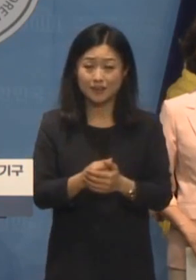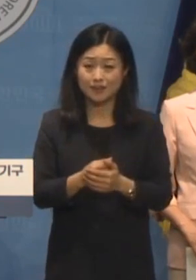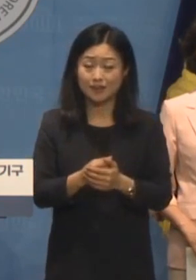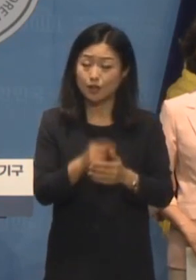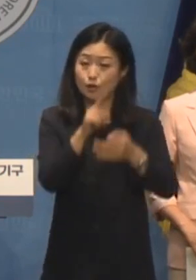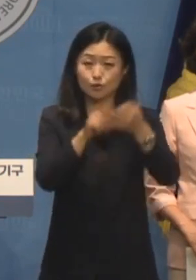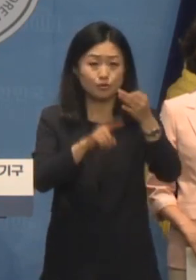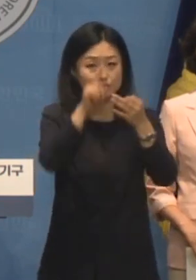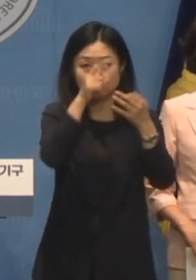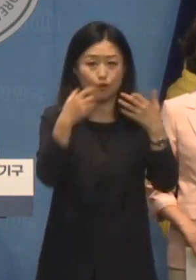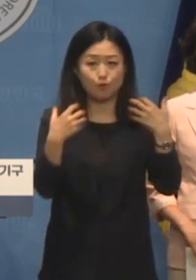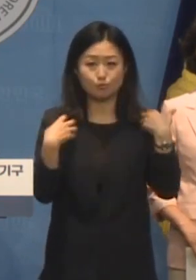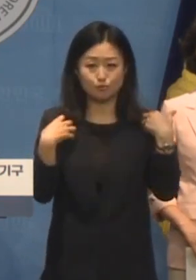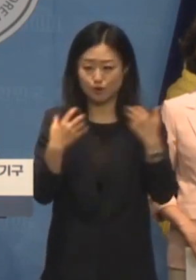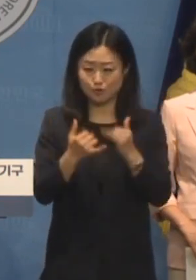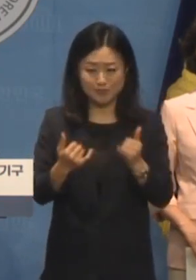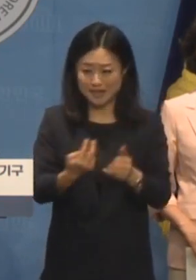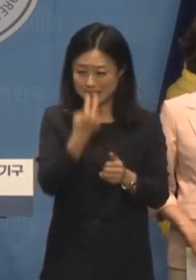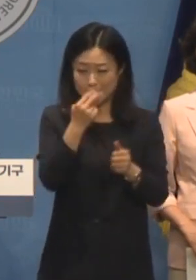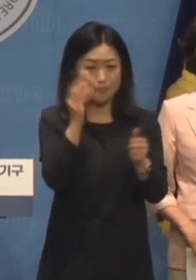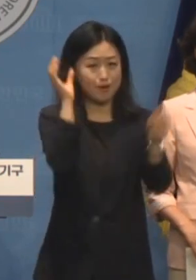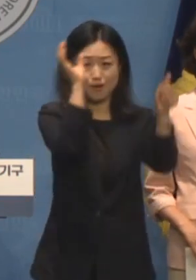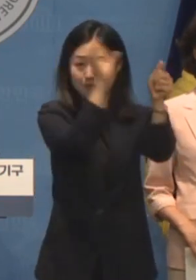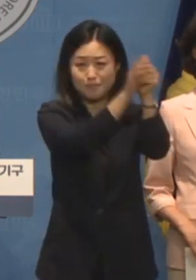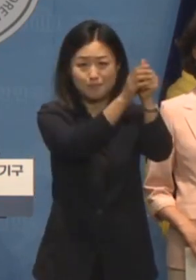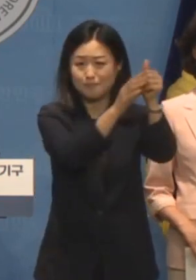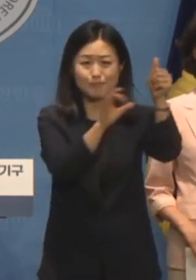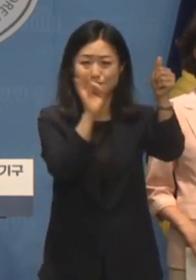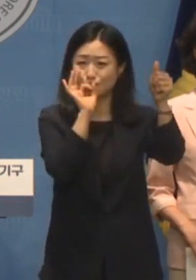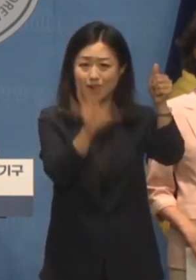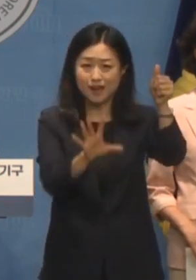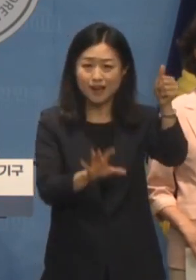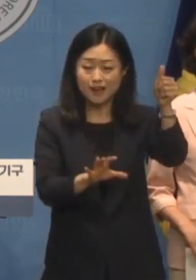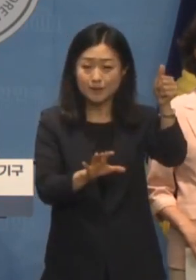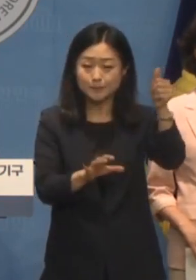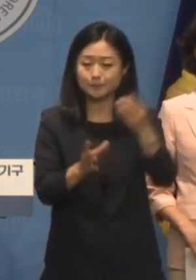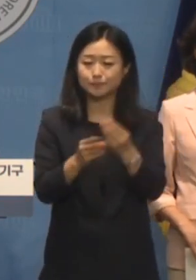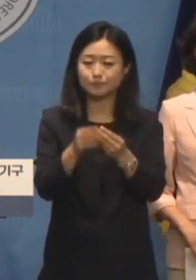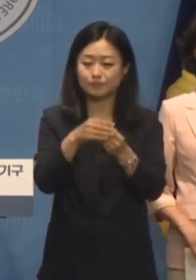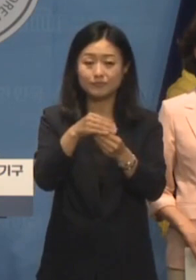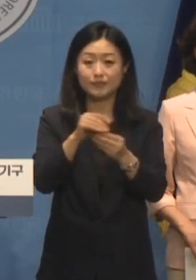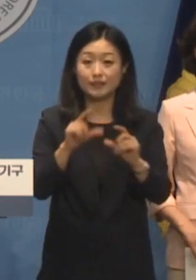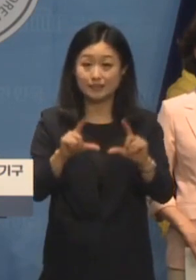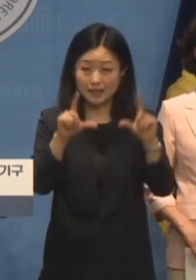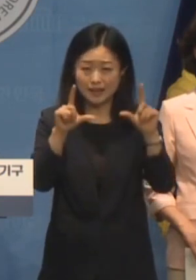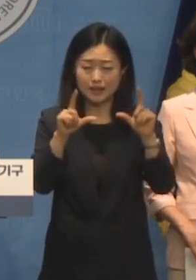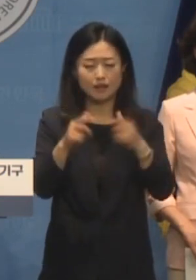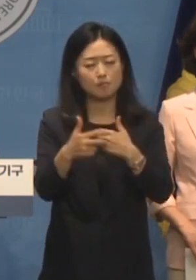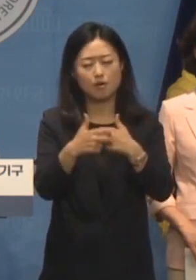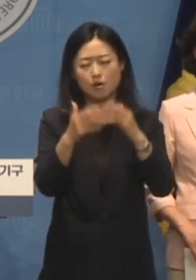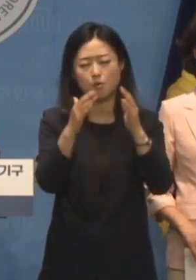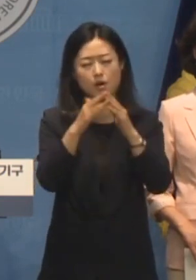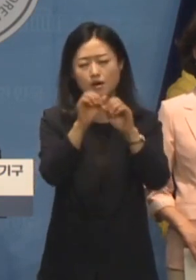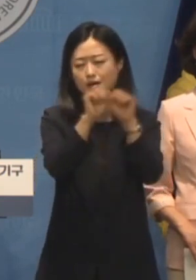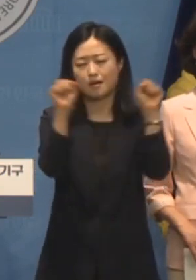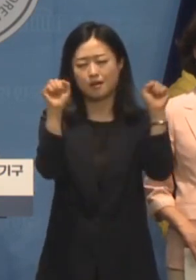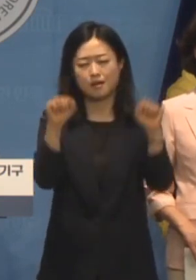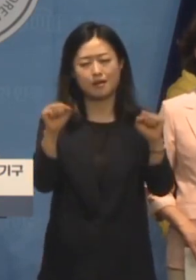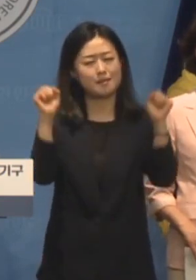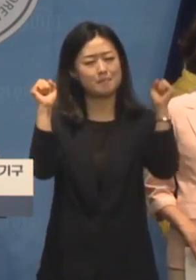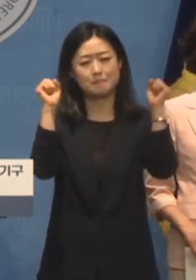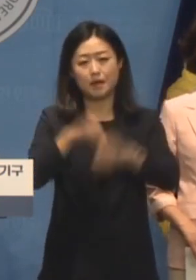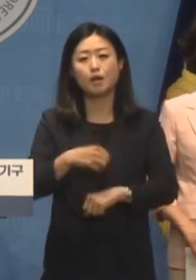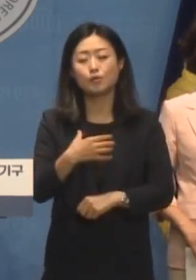윤성열 정부에게 국민 생명을 맡겨 놓을 수 없습니다 추석 연휴 동안 의료 체계가 완전히 붕괴될까